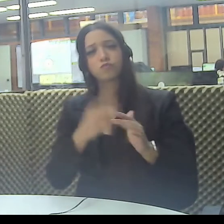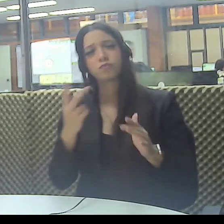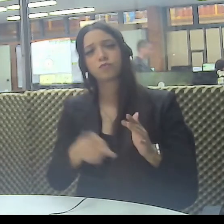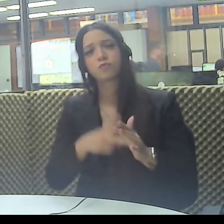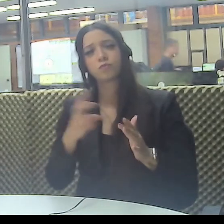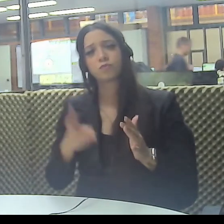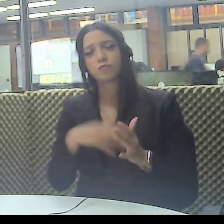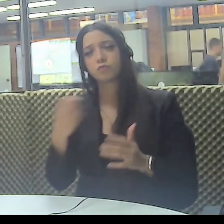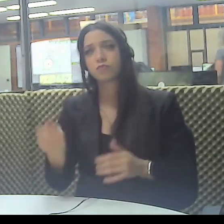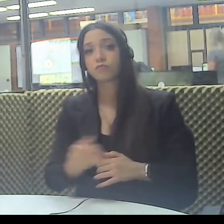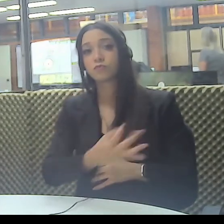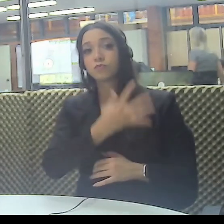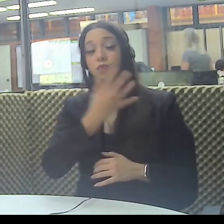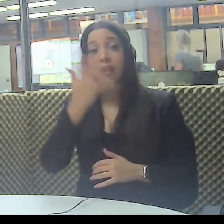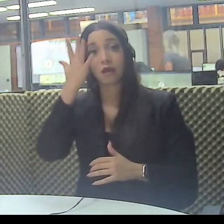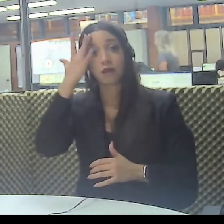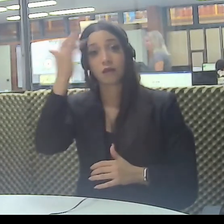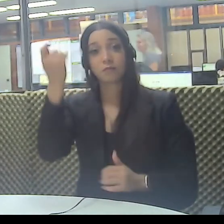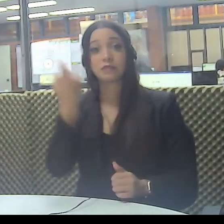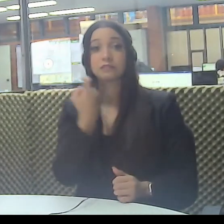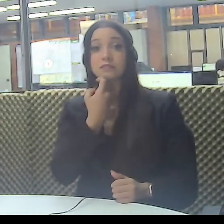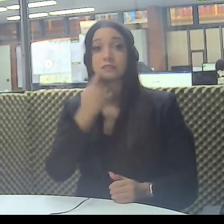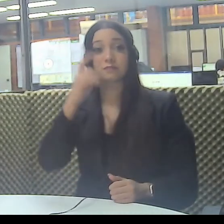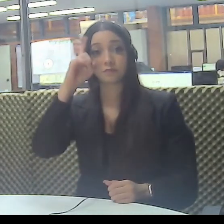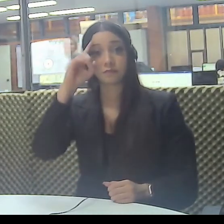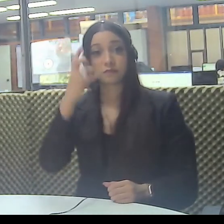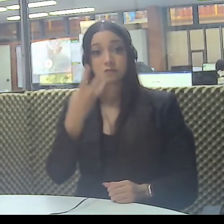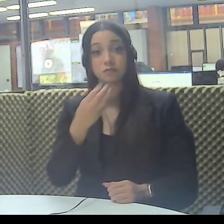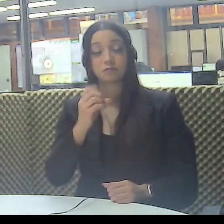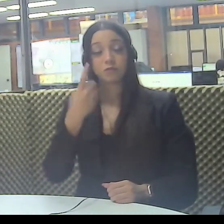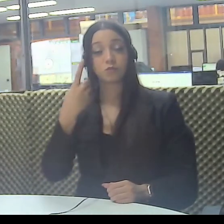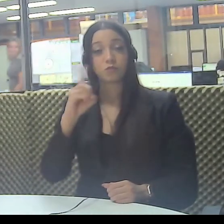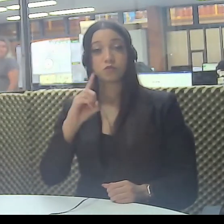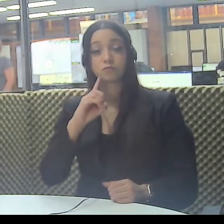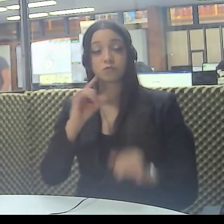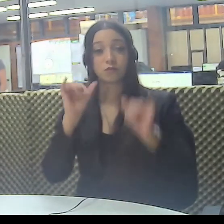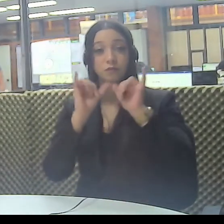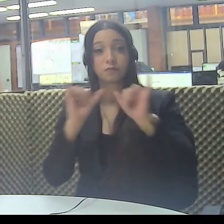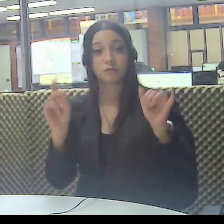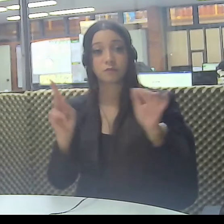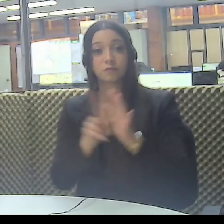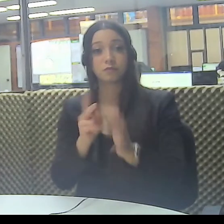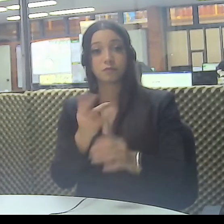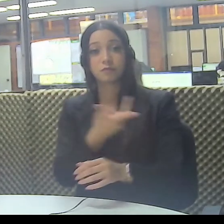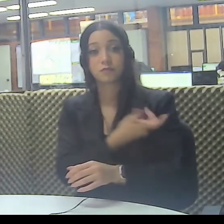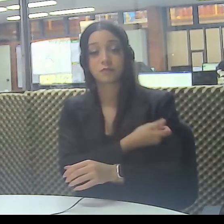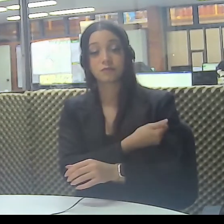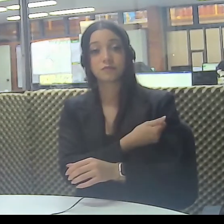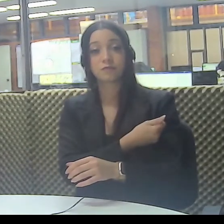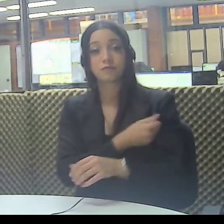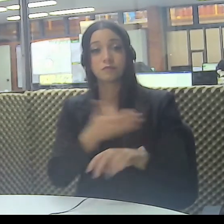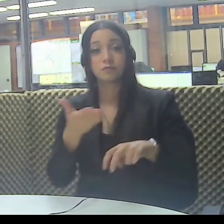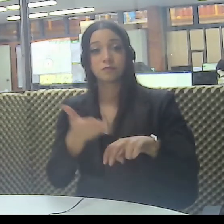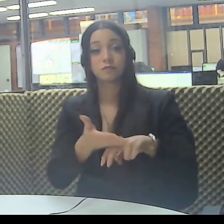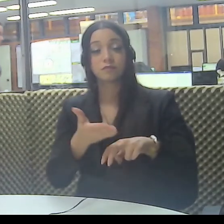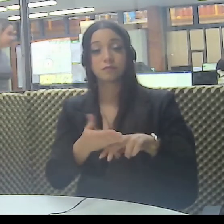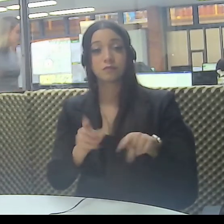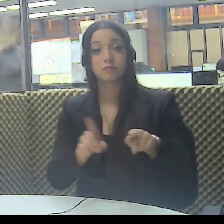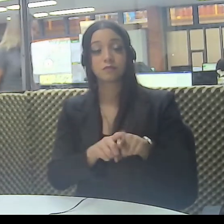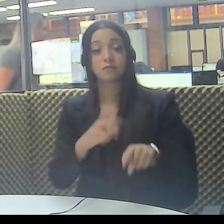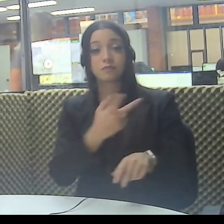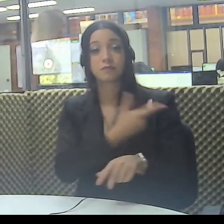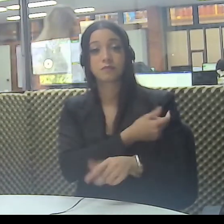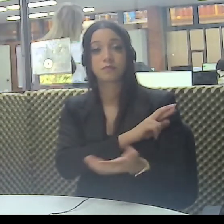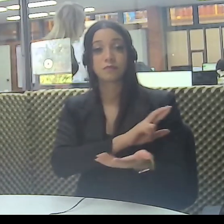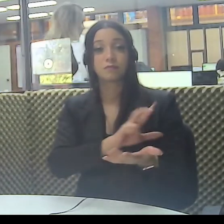que amanhã, sexta-feira, dia 30, é o último dia da campanha da vacinação contra a poliomielite e